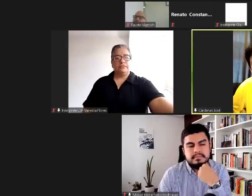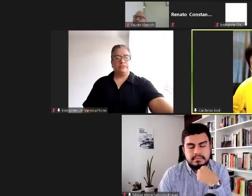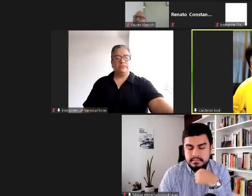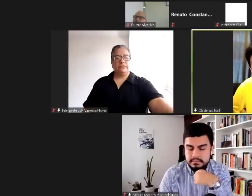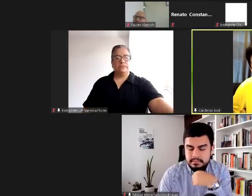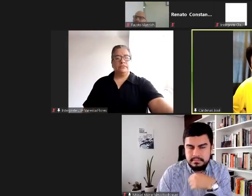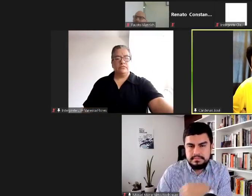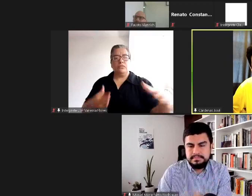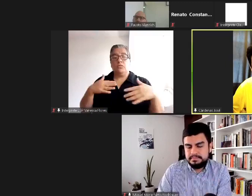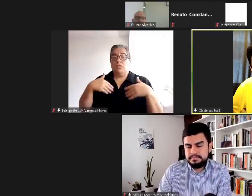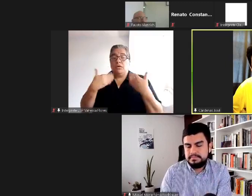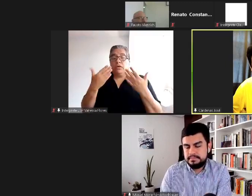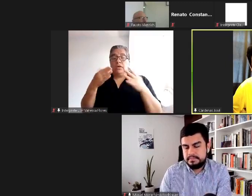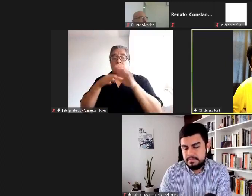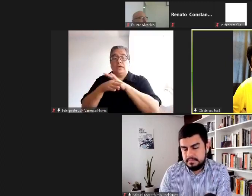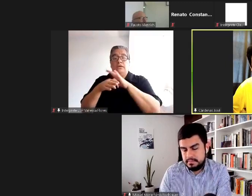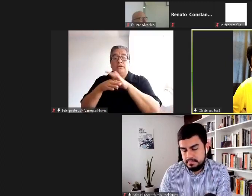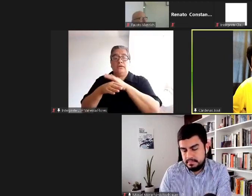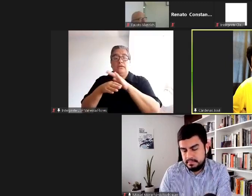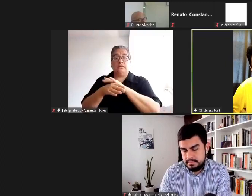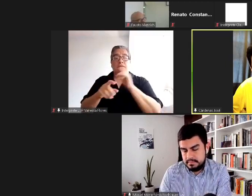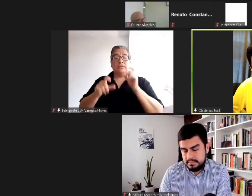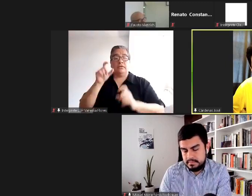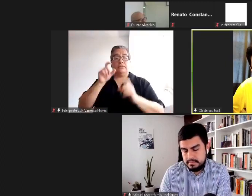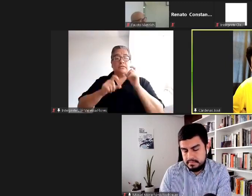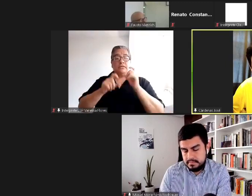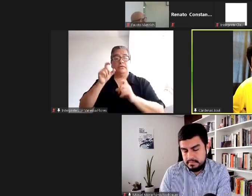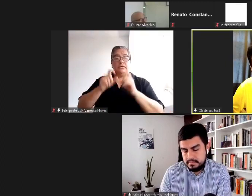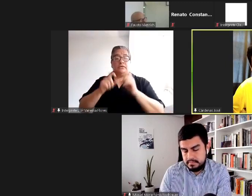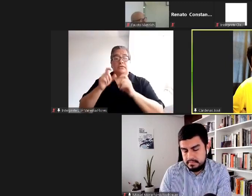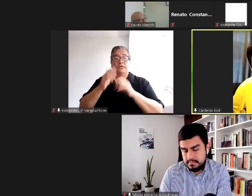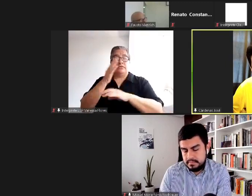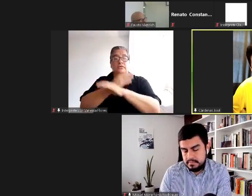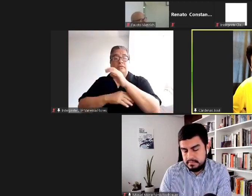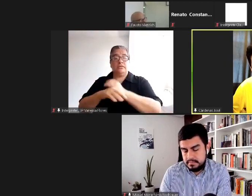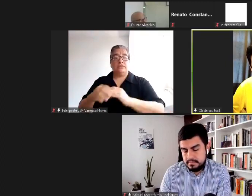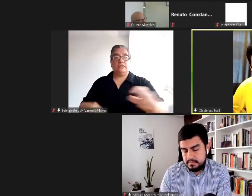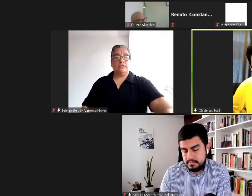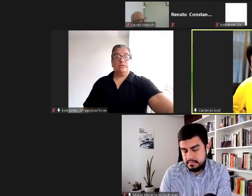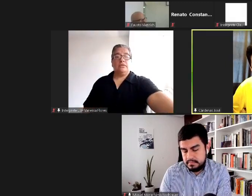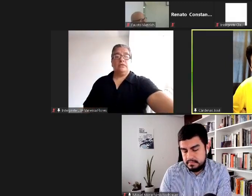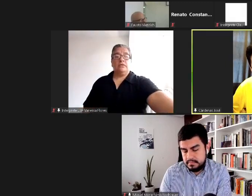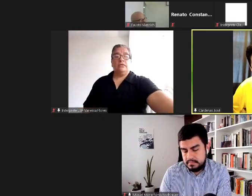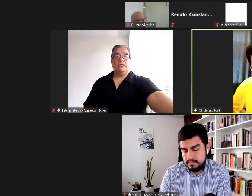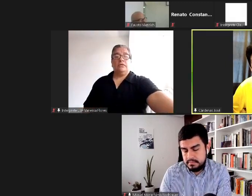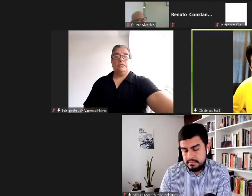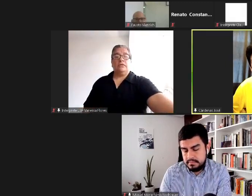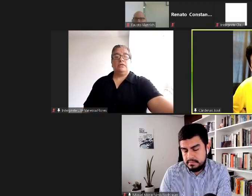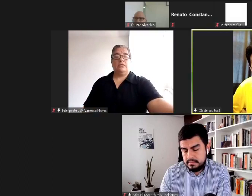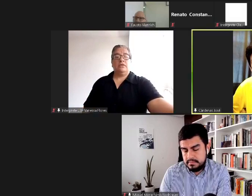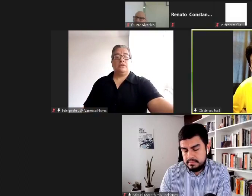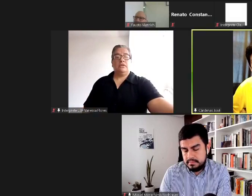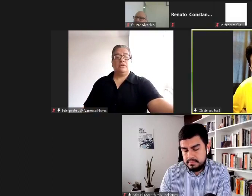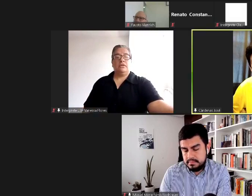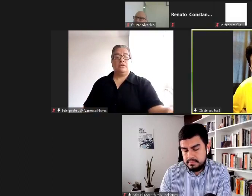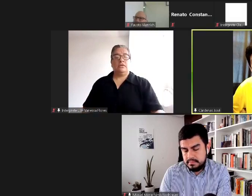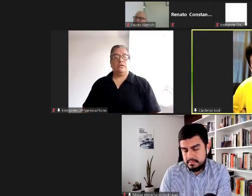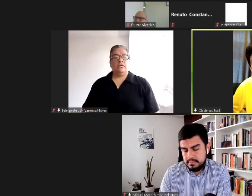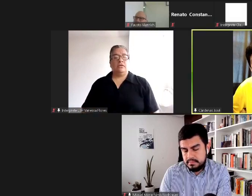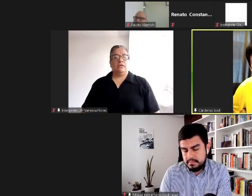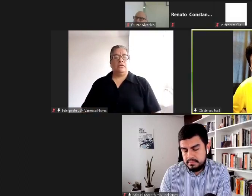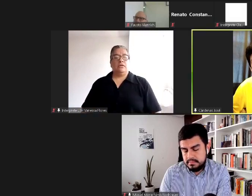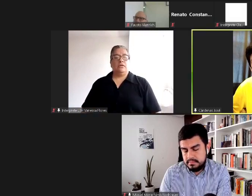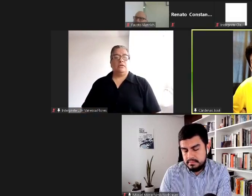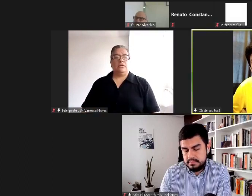puede ser accesible para las personas con discapacidad como consumidores, pero también para los